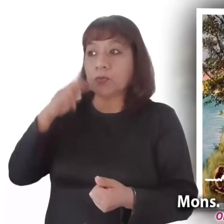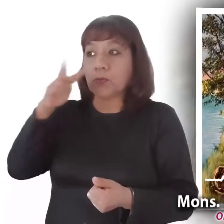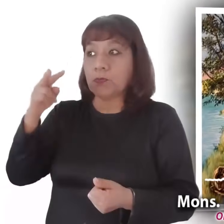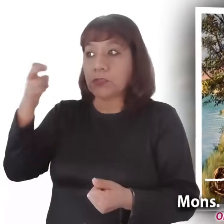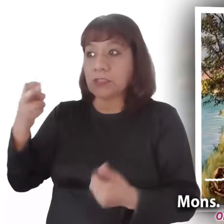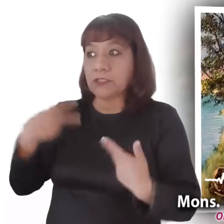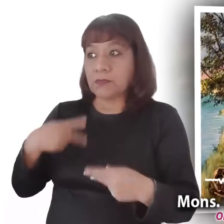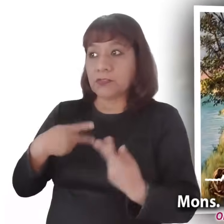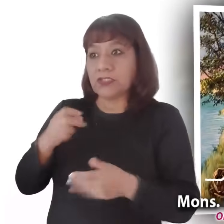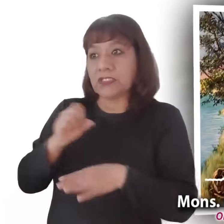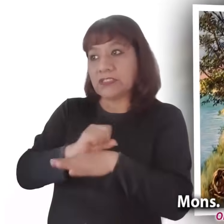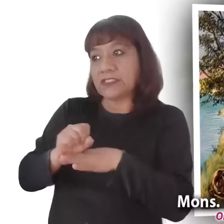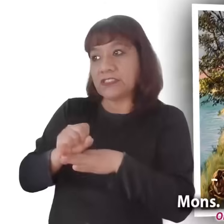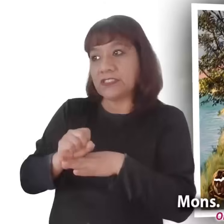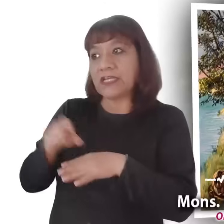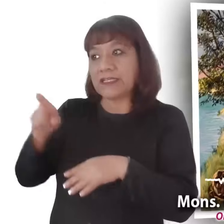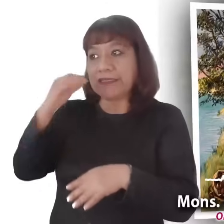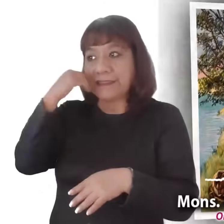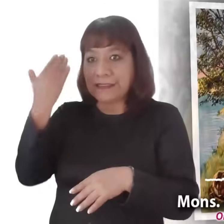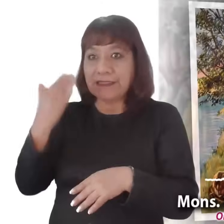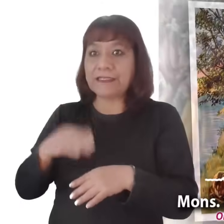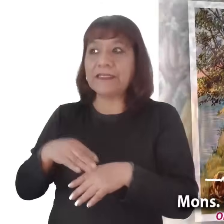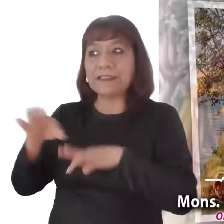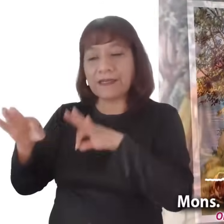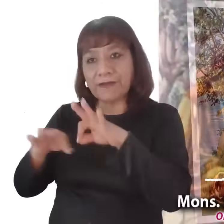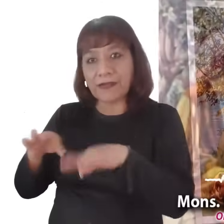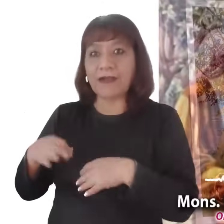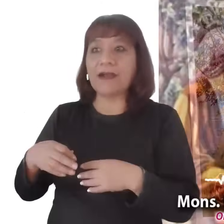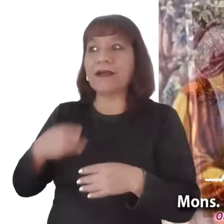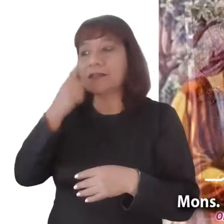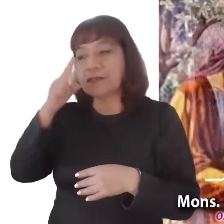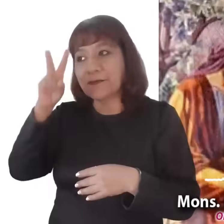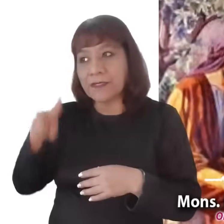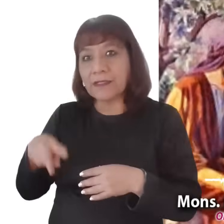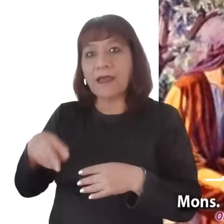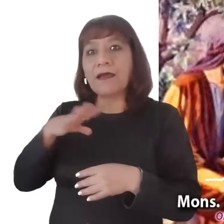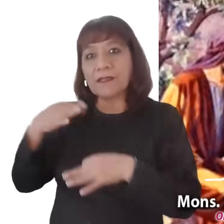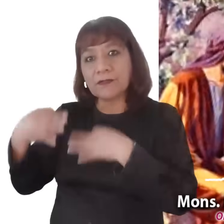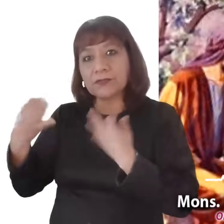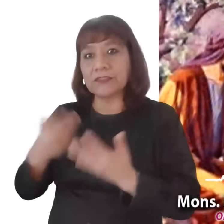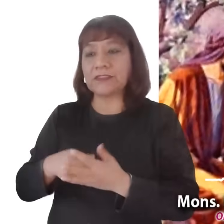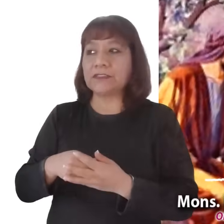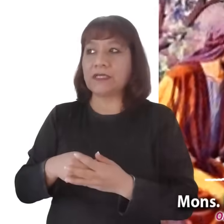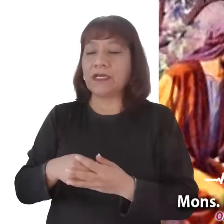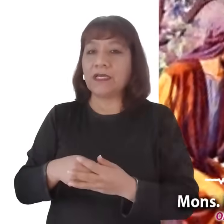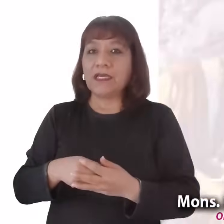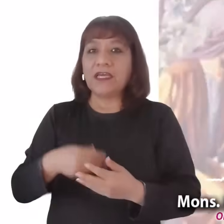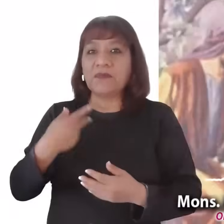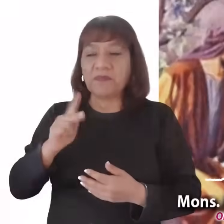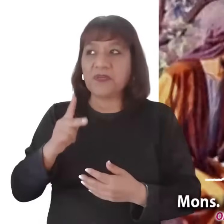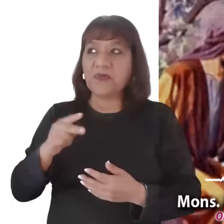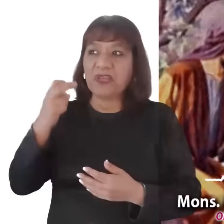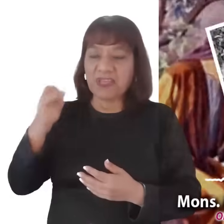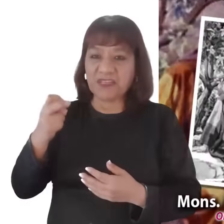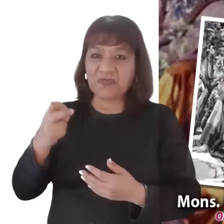la justicia y con su propio trabajo. Algo de esta mentalidad deja ver también el propio